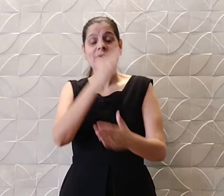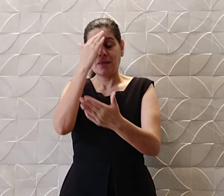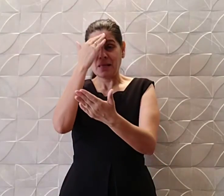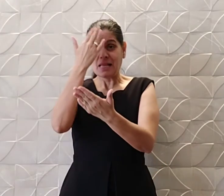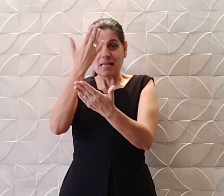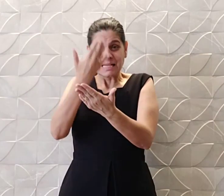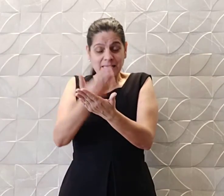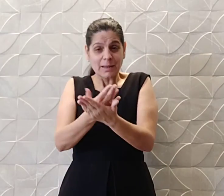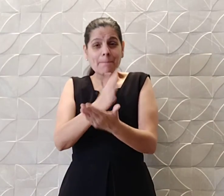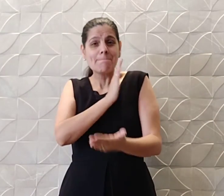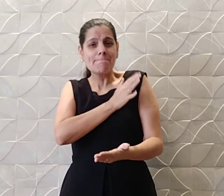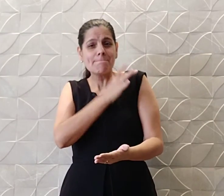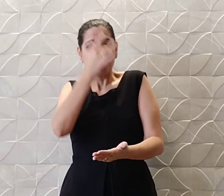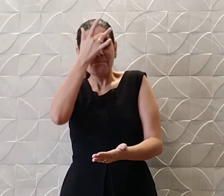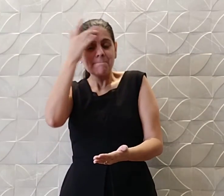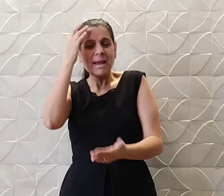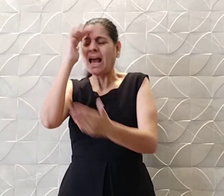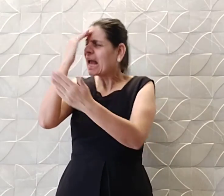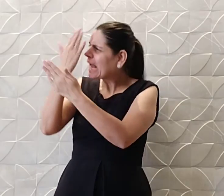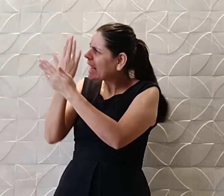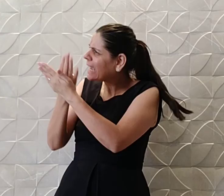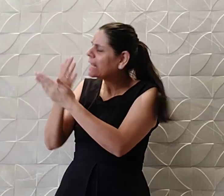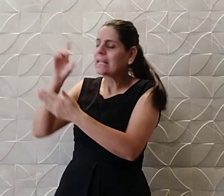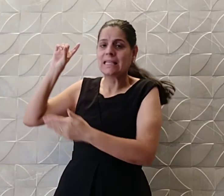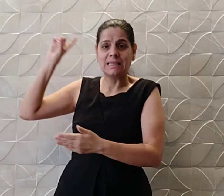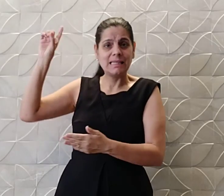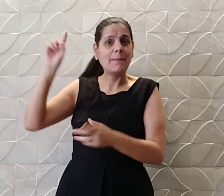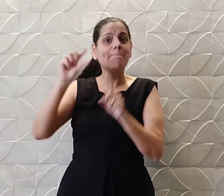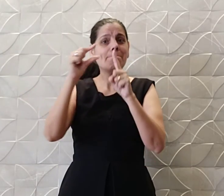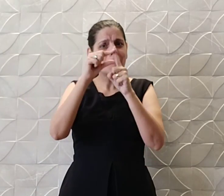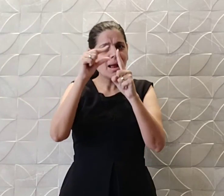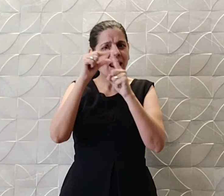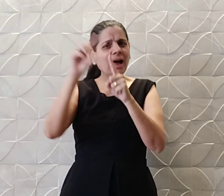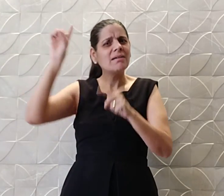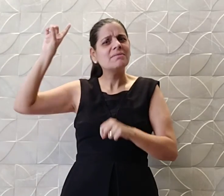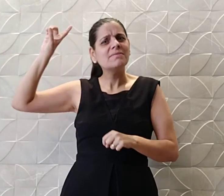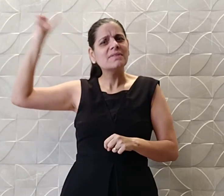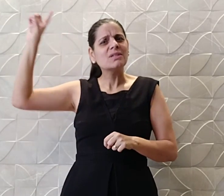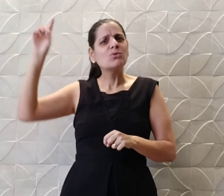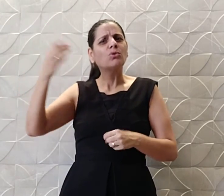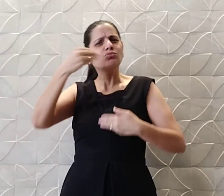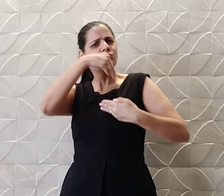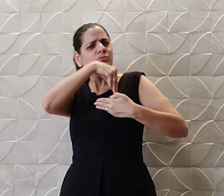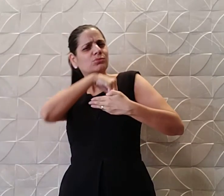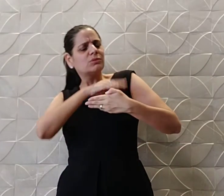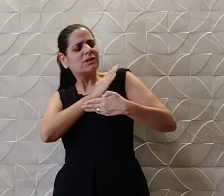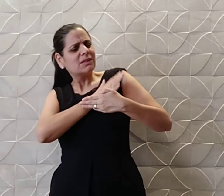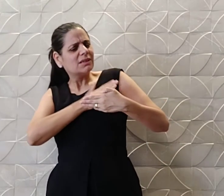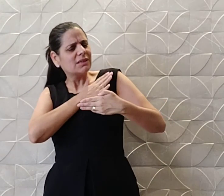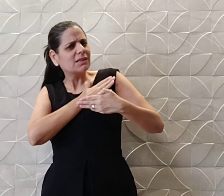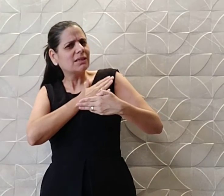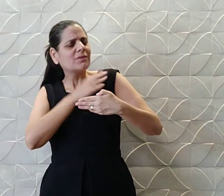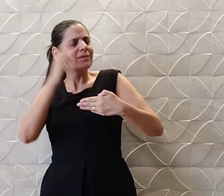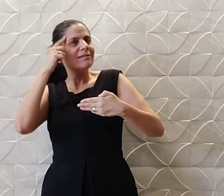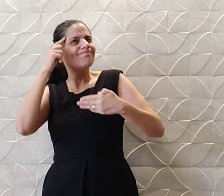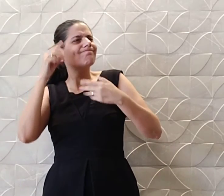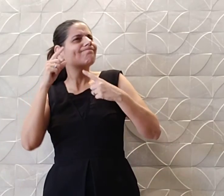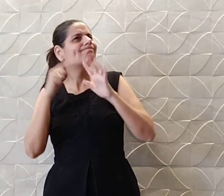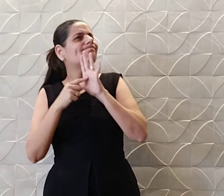palavra, nós entendemos que ele age em nosso interior, nos direcionando sobre as coisas corretas a se